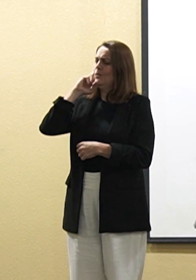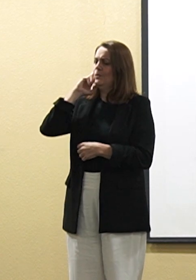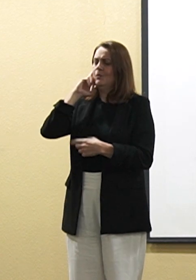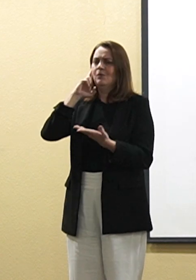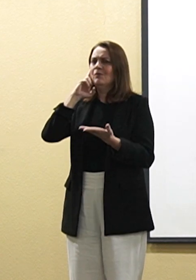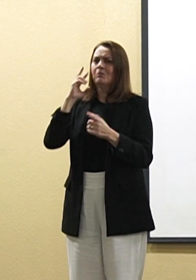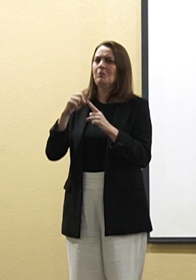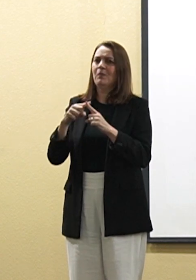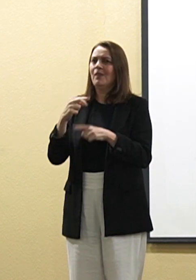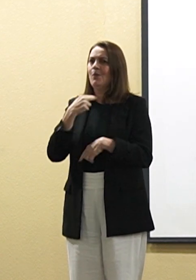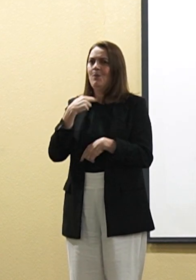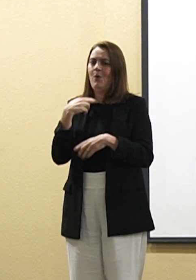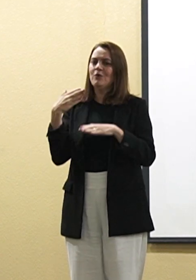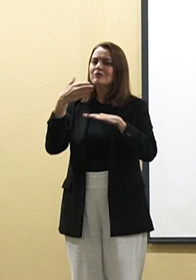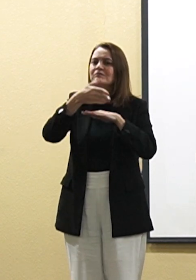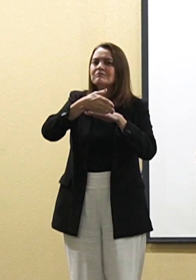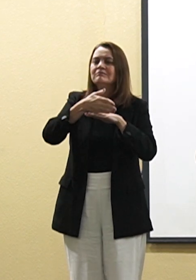escola?